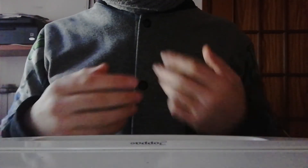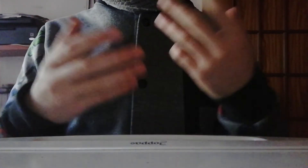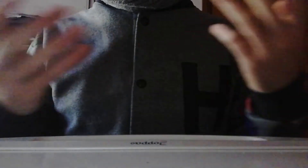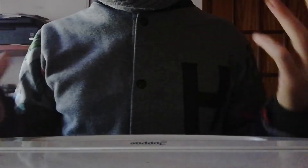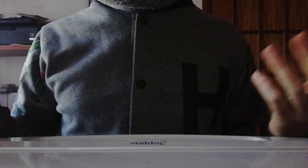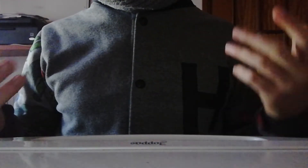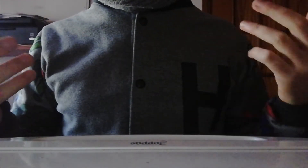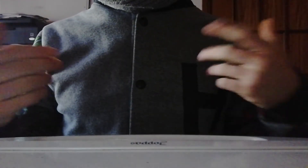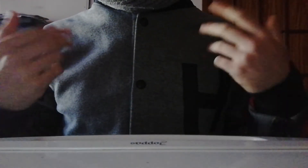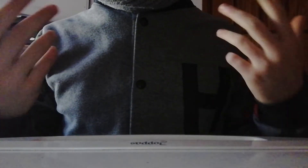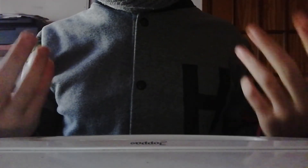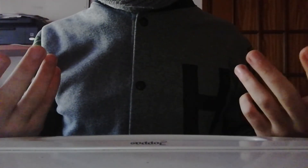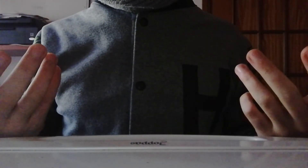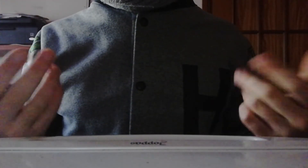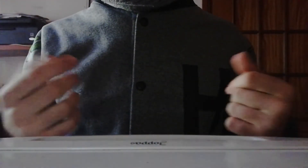tanto per intenderci